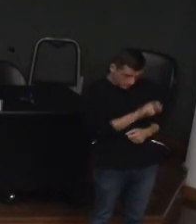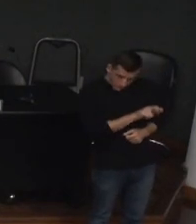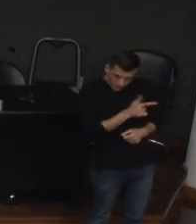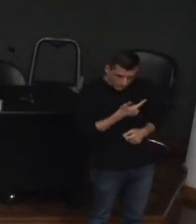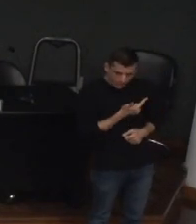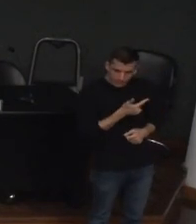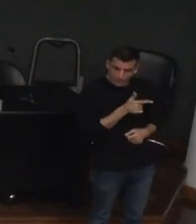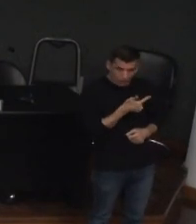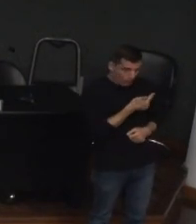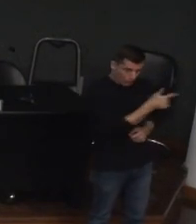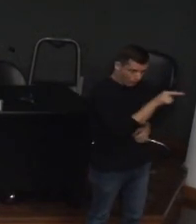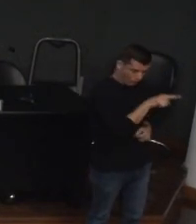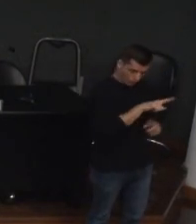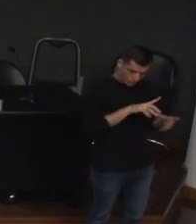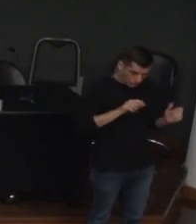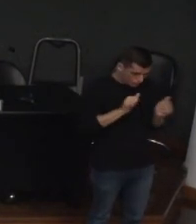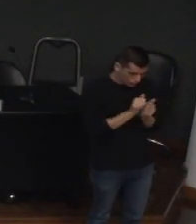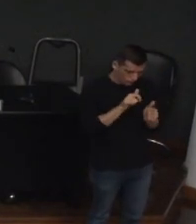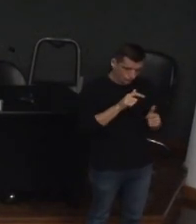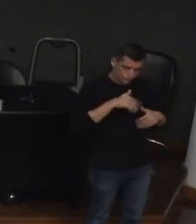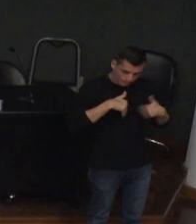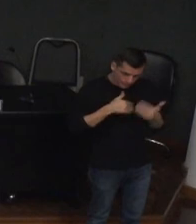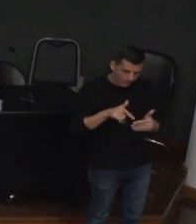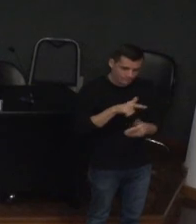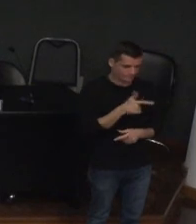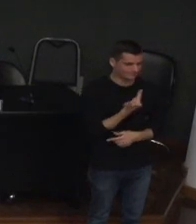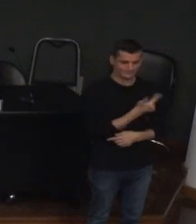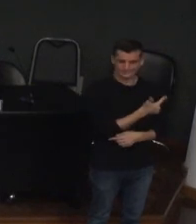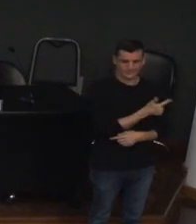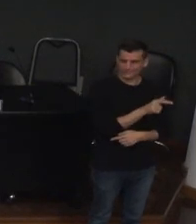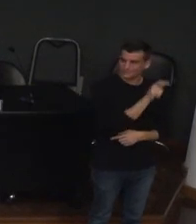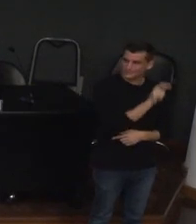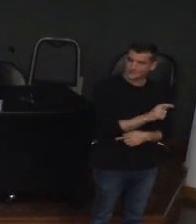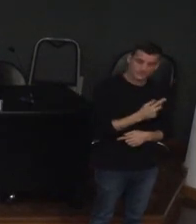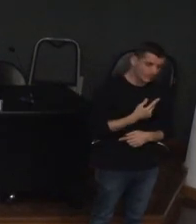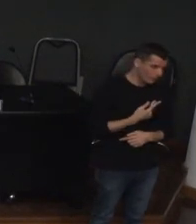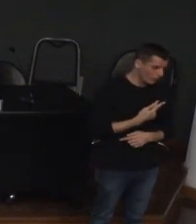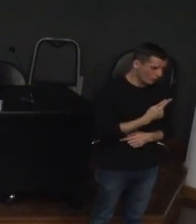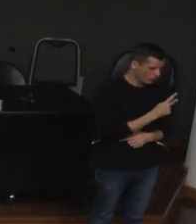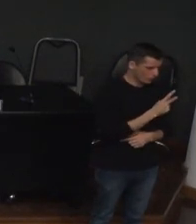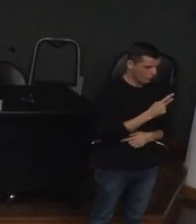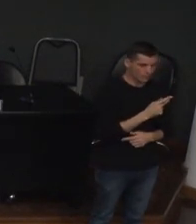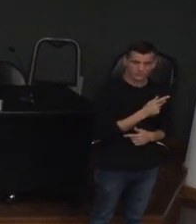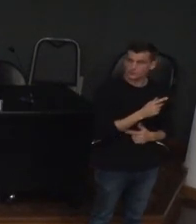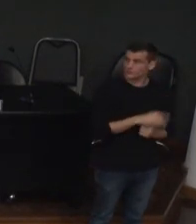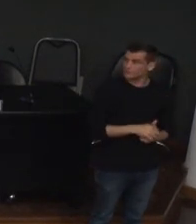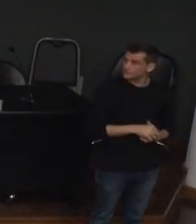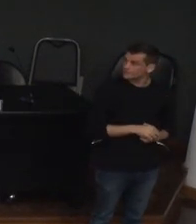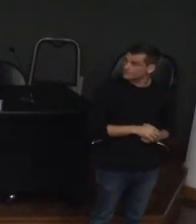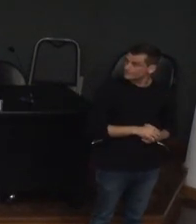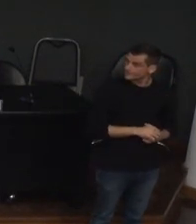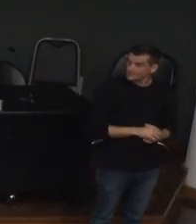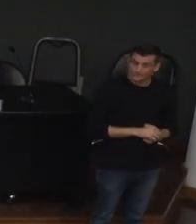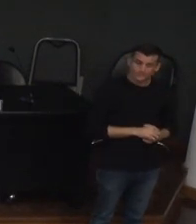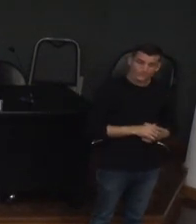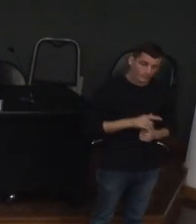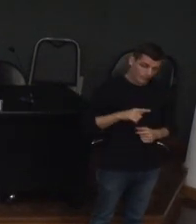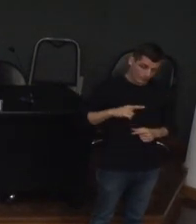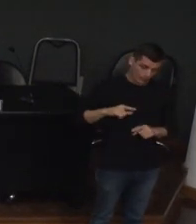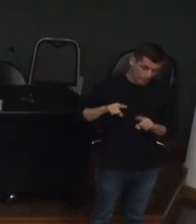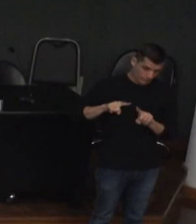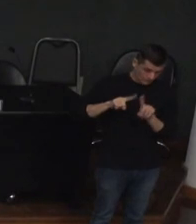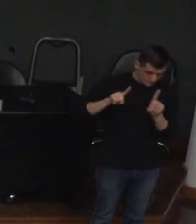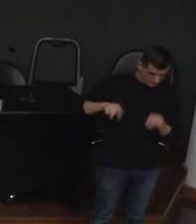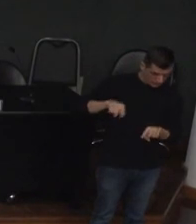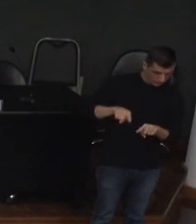Não há. Porque o próprio processo de administrativo disciplinar para responsabilização do servidor tem o servidor. E podem ter